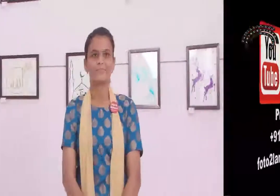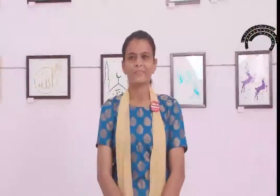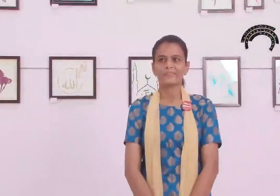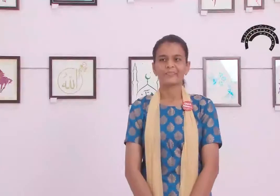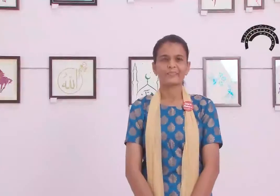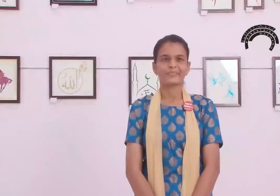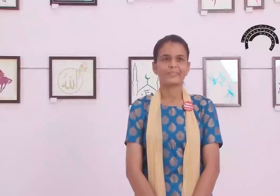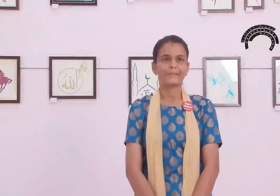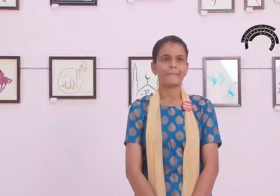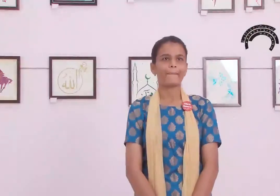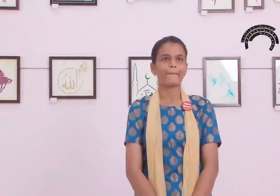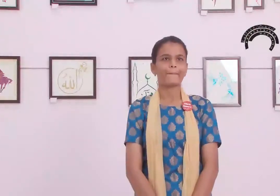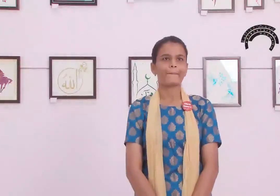તમારા મનપસંદ આર્ટિસ્ટ કોણ છે?